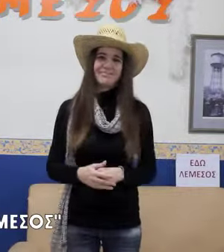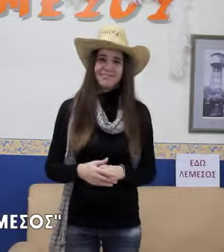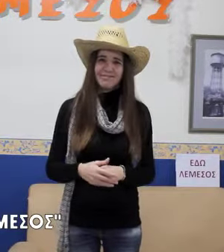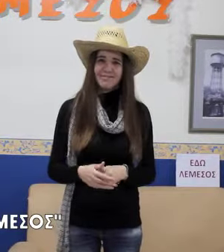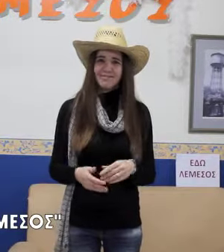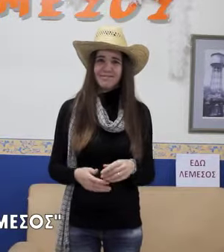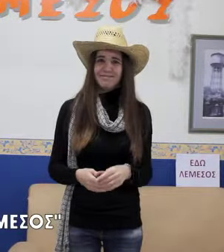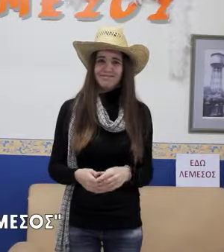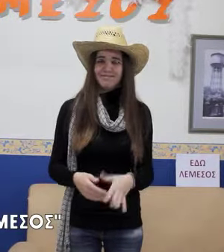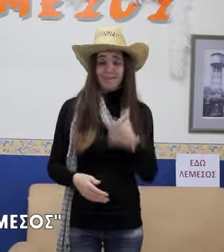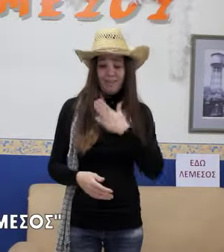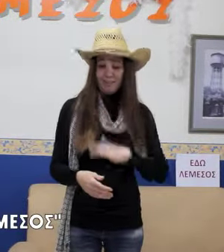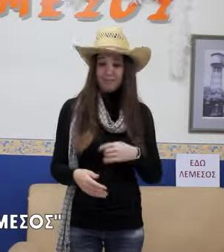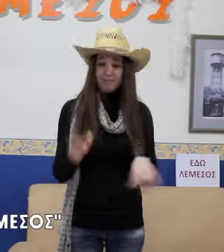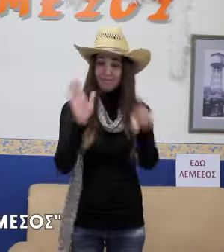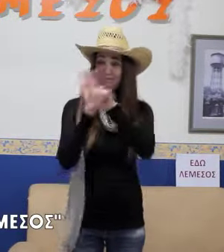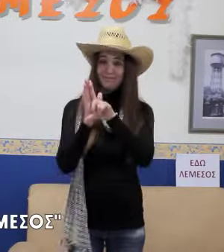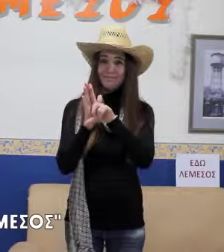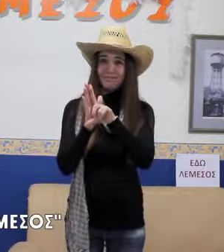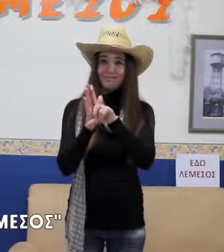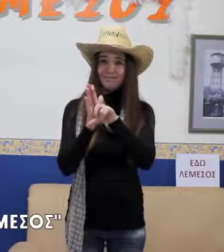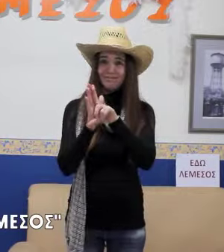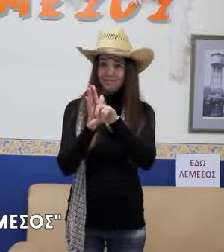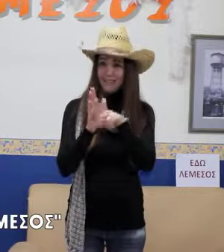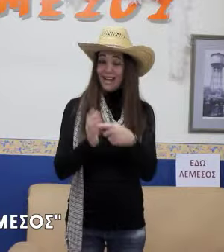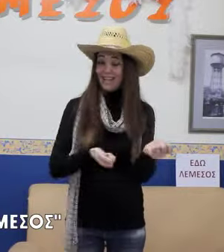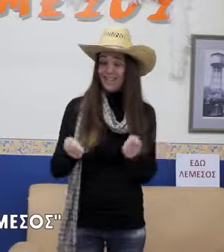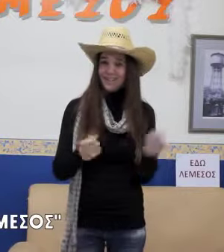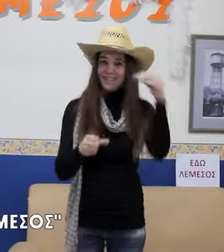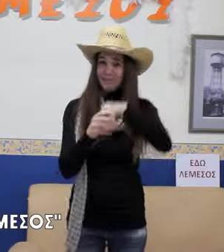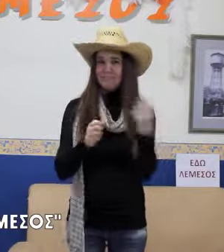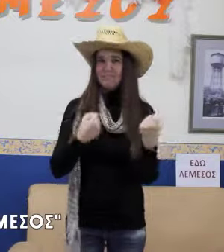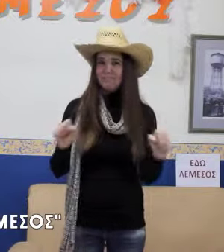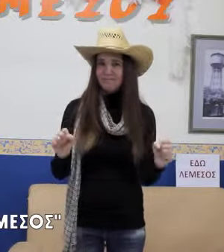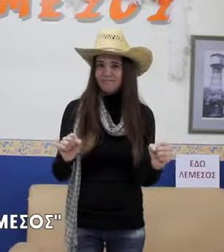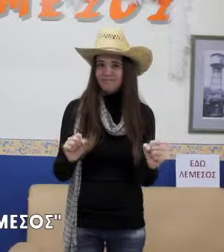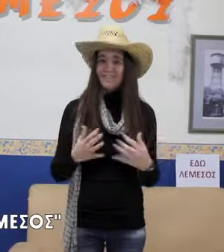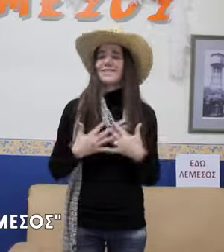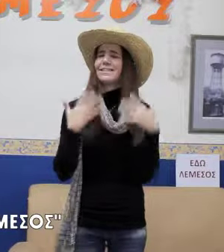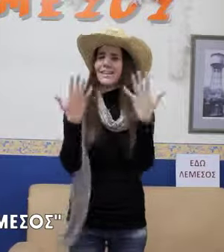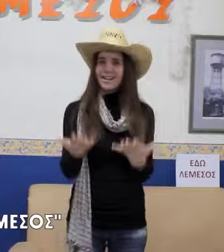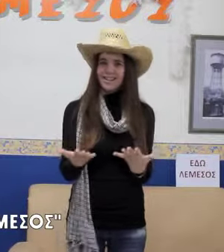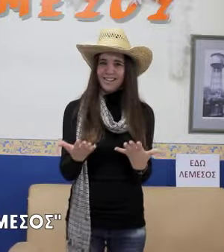Θέλουμε μία Λεμεσό της ανεκτικότητας, της αγάπης και της αλληλεγγύης.